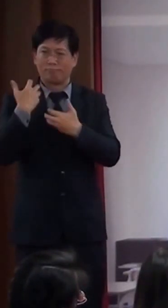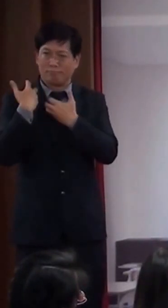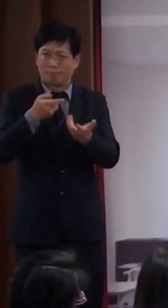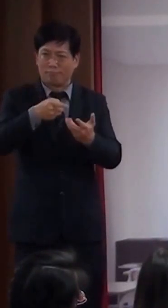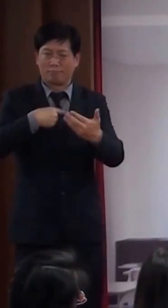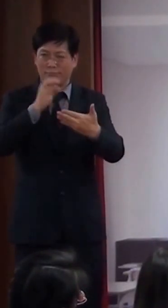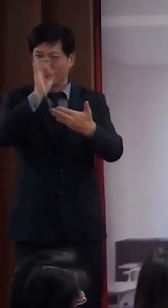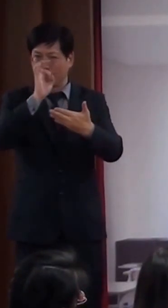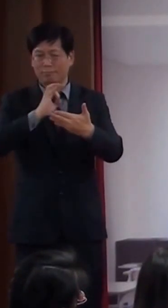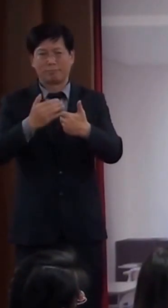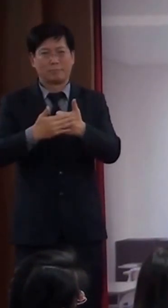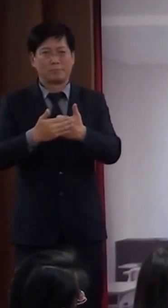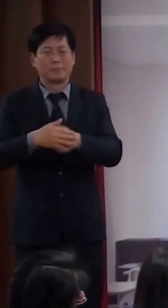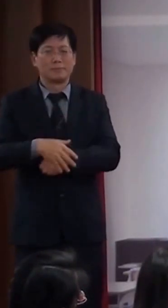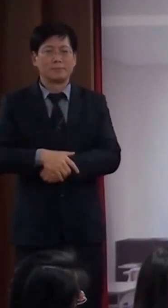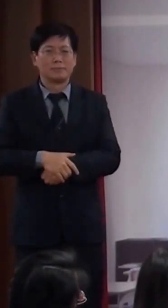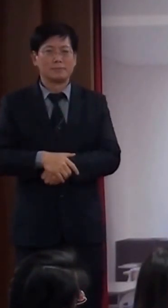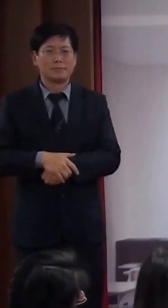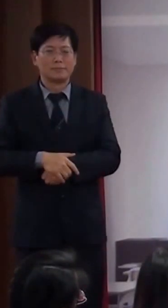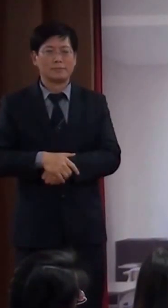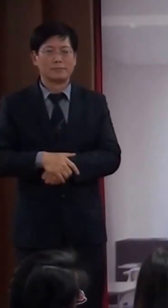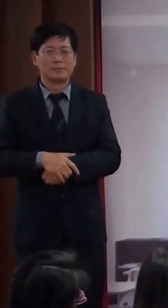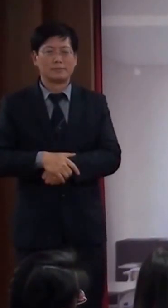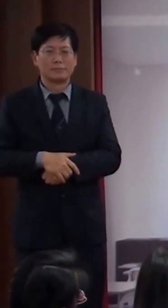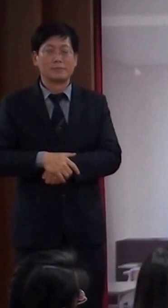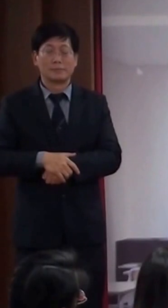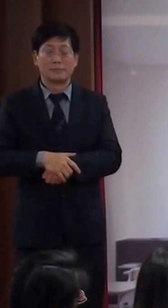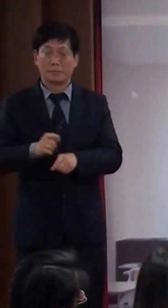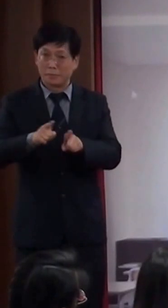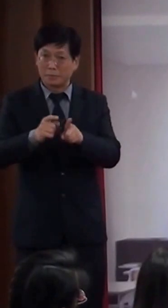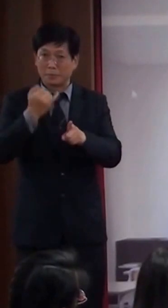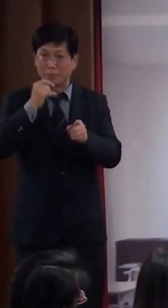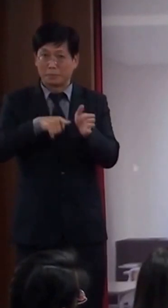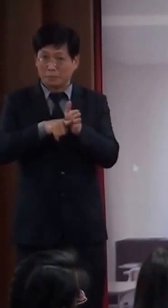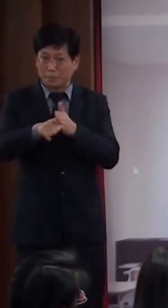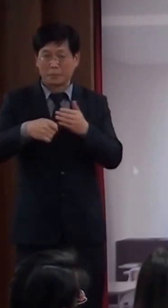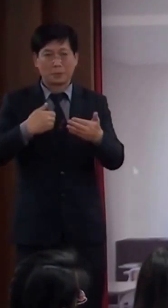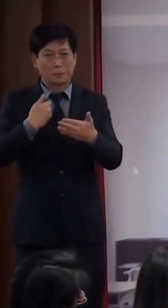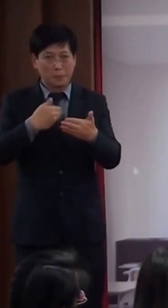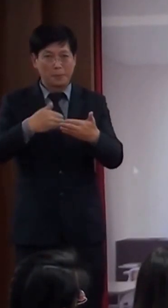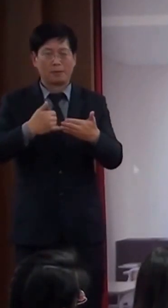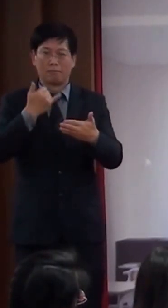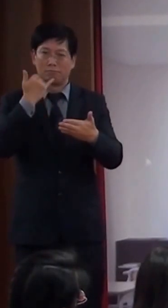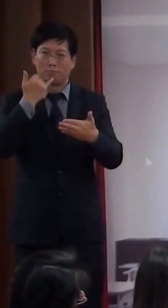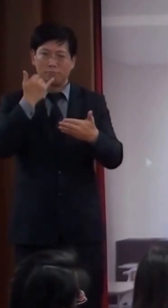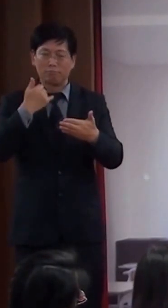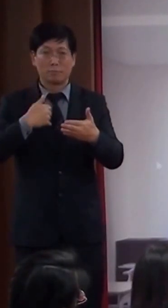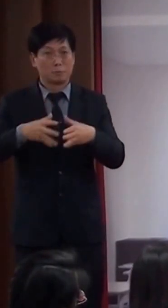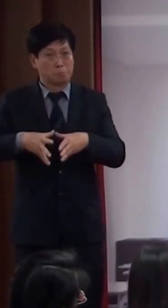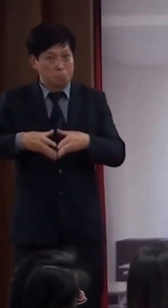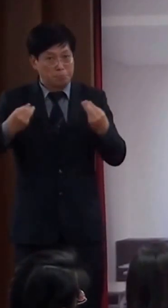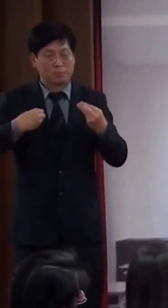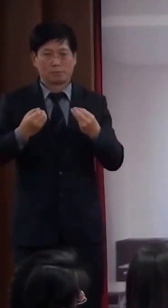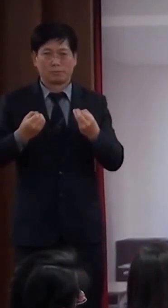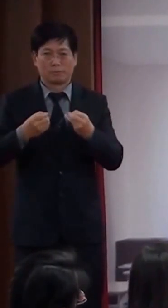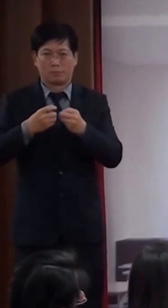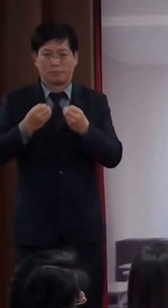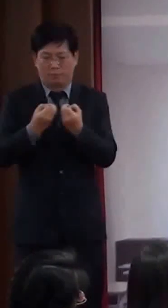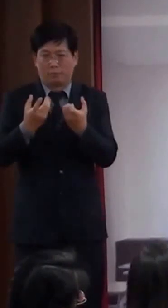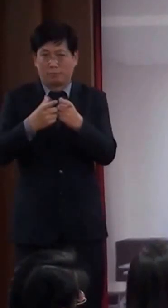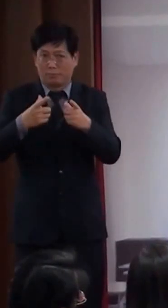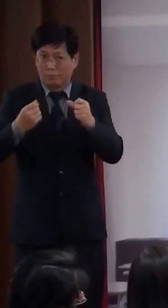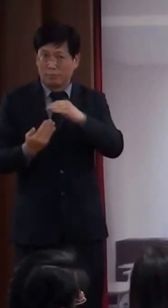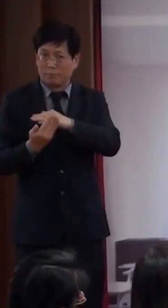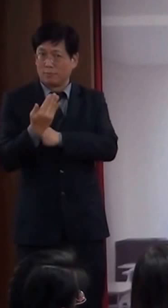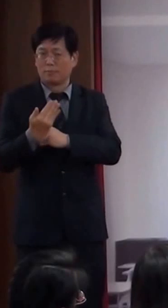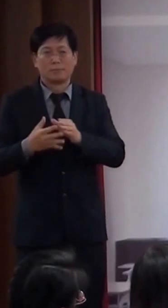部分呢，我们呢就可以呢用行动载具来用这个无实体的电子发票。那各